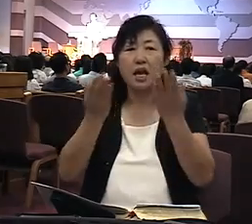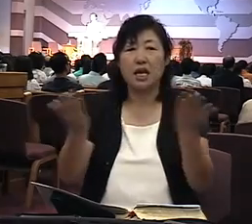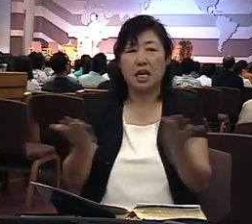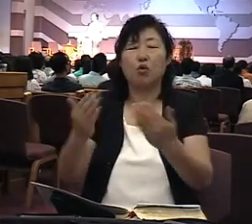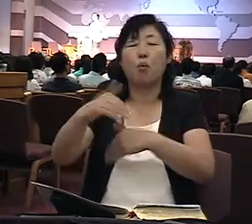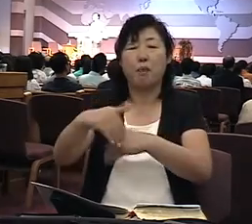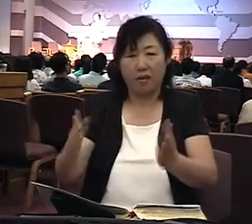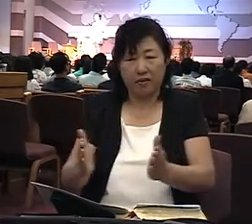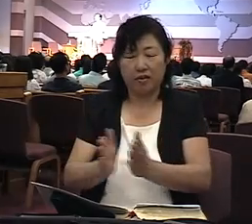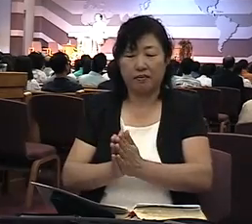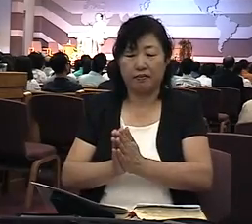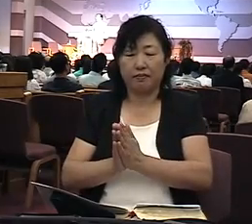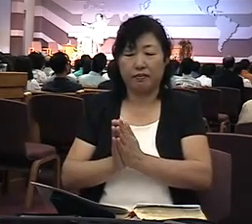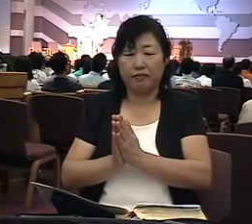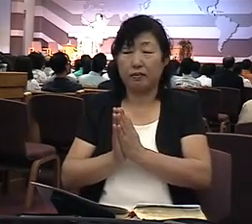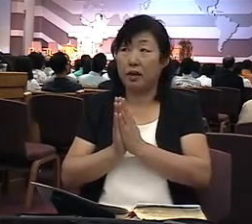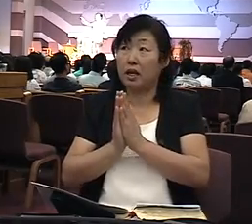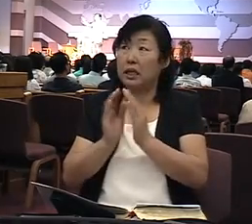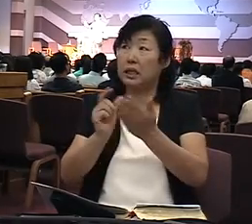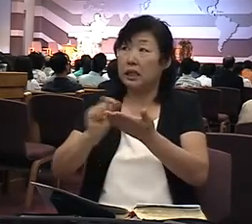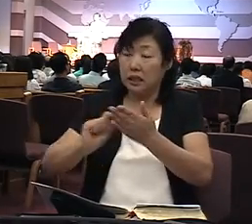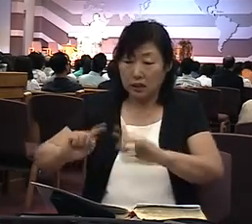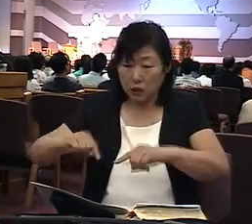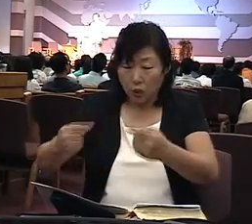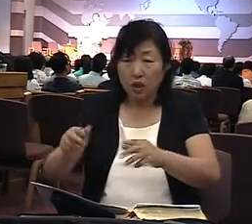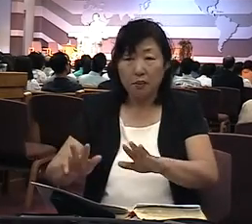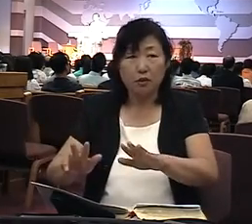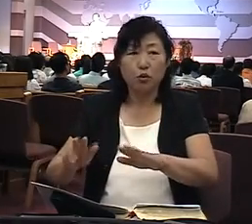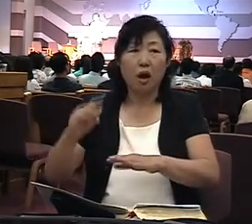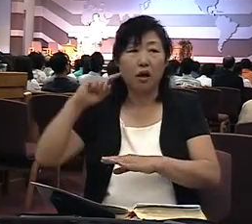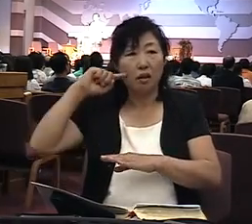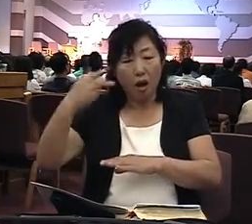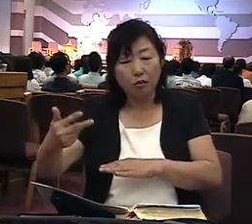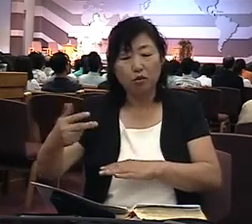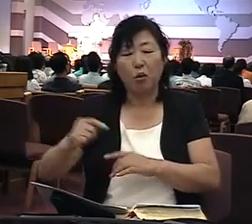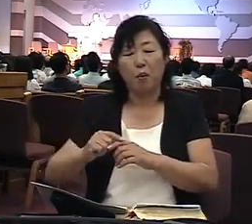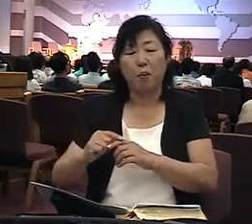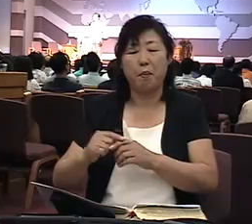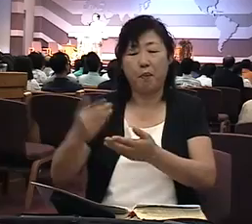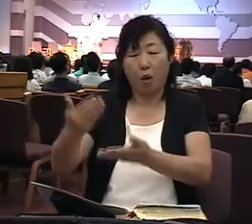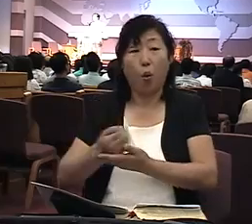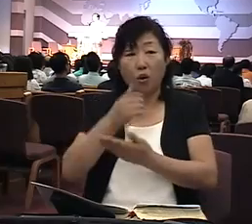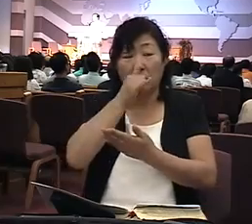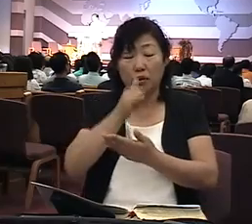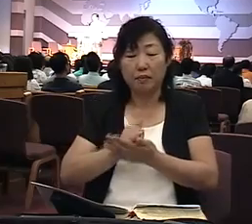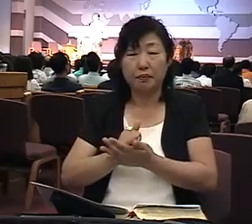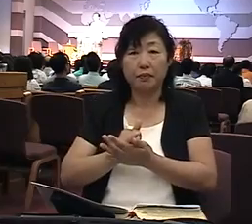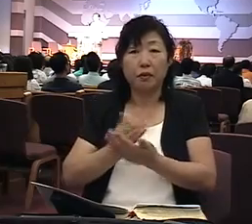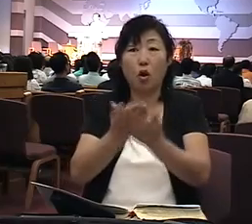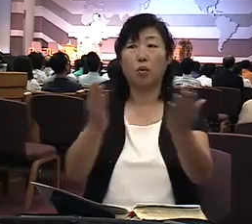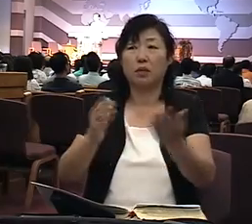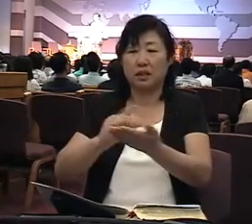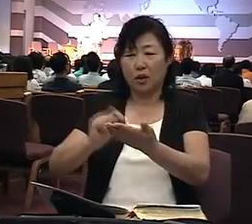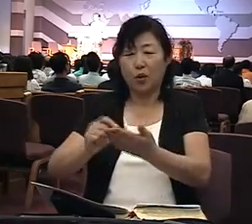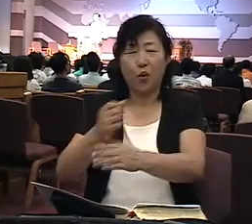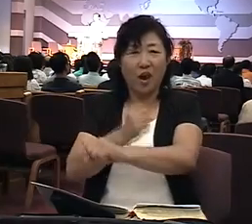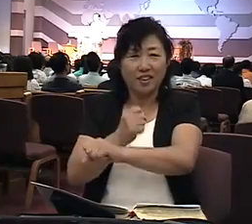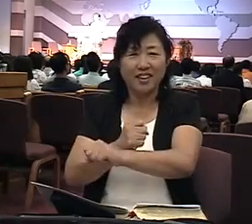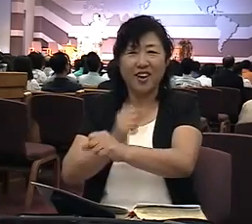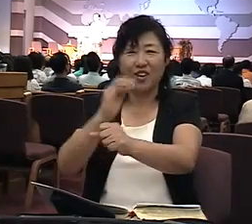지금 세일꾼반 등록을 이번 주 다음 주에 받고 있어요. 여러분 등록하셔야 됩니다.